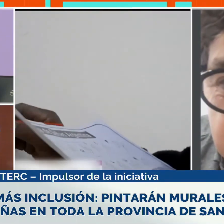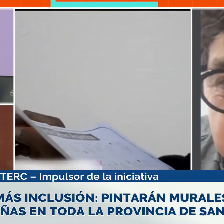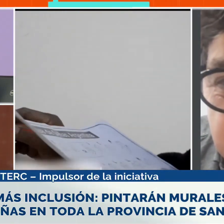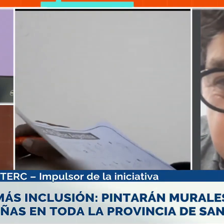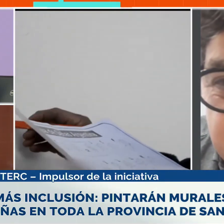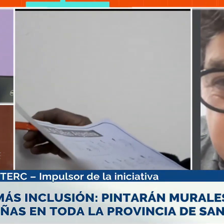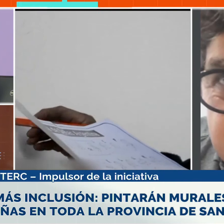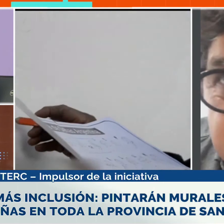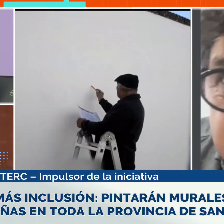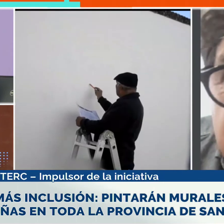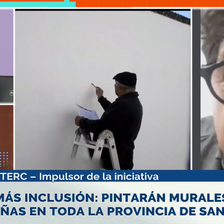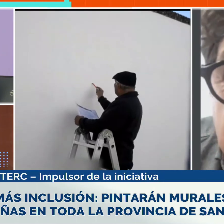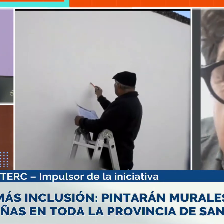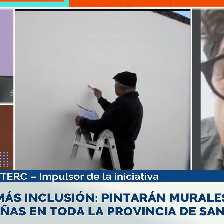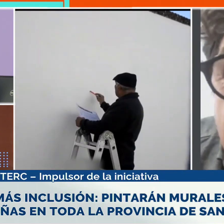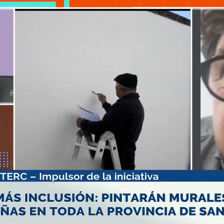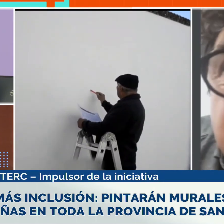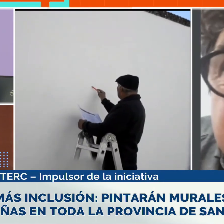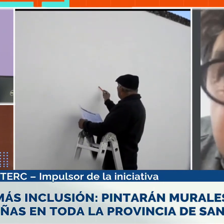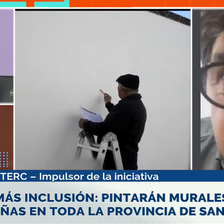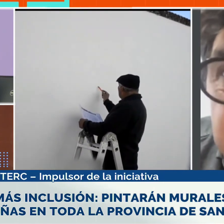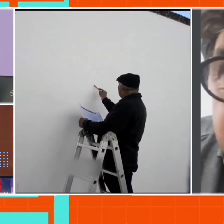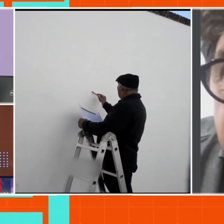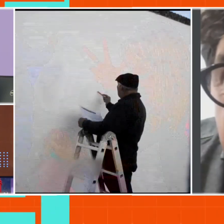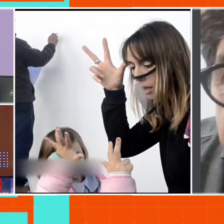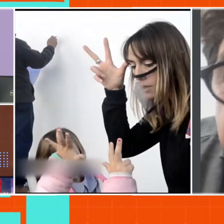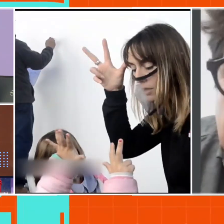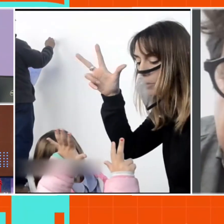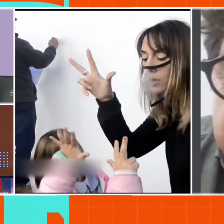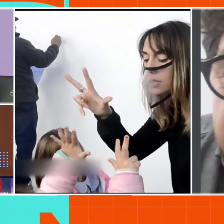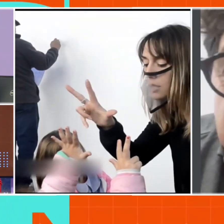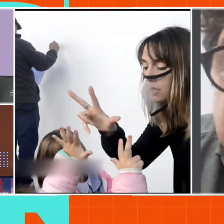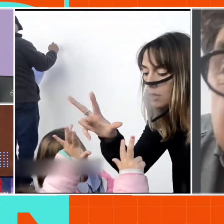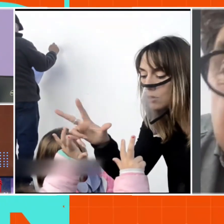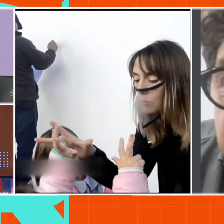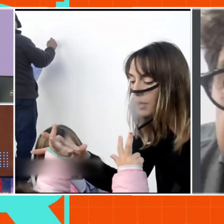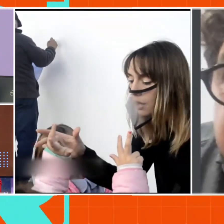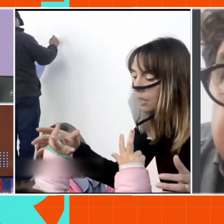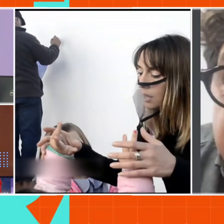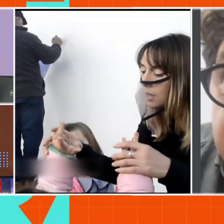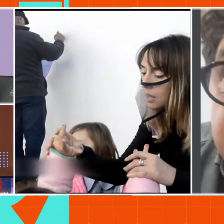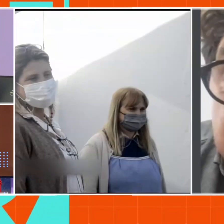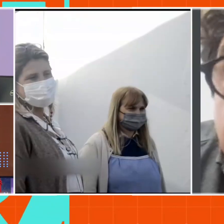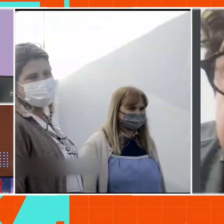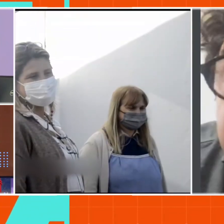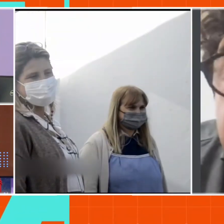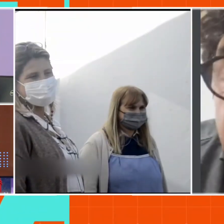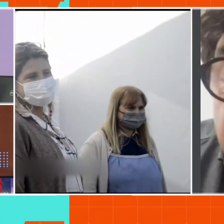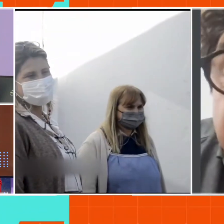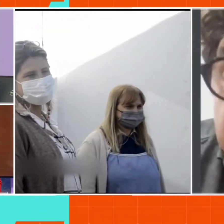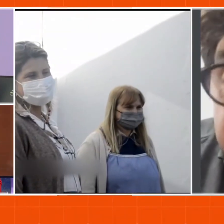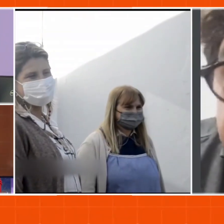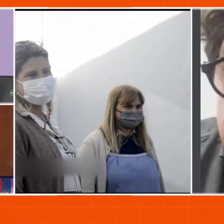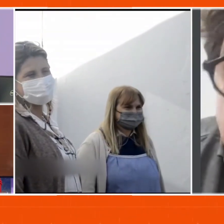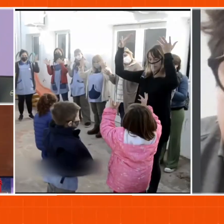un abrazo. Muchas gracias, Omar. Muchísimas gracias a ustedes justamente por la discusión de estas actividades. Y Dios